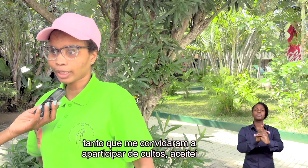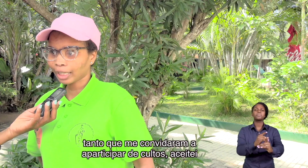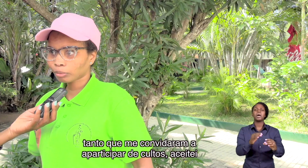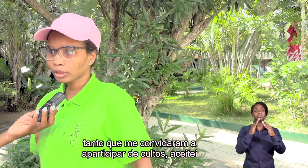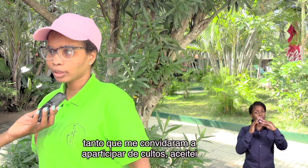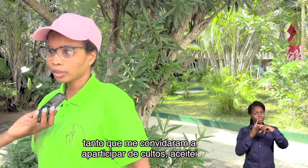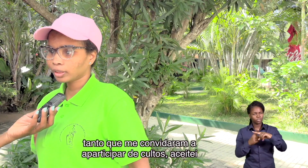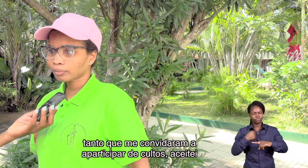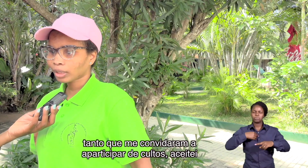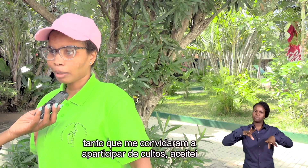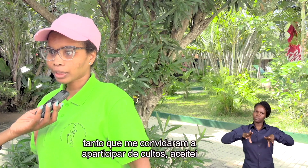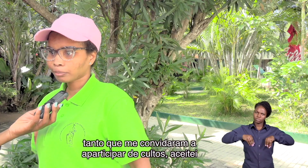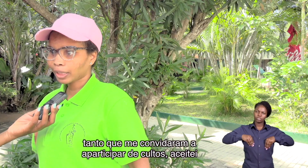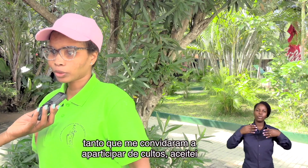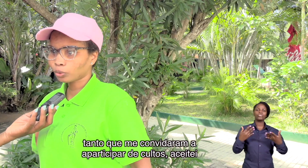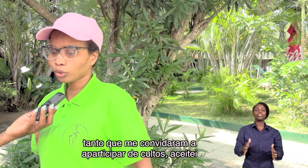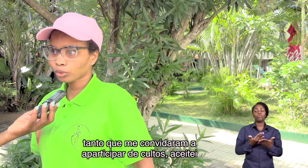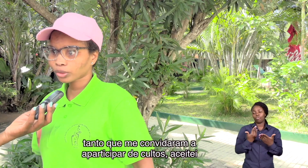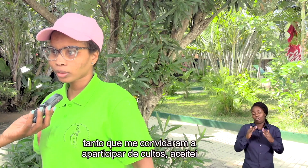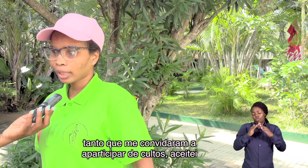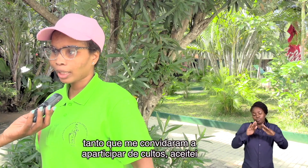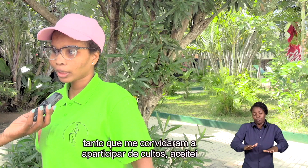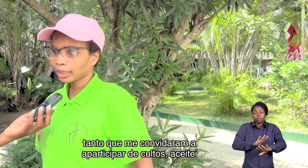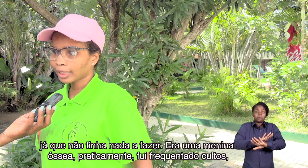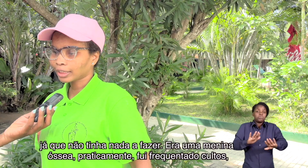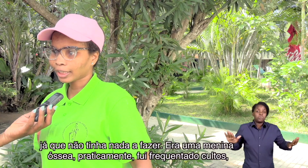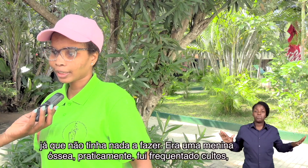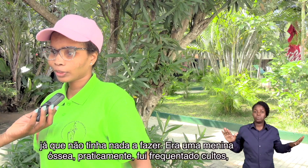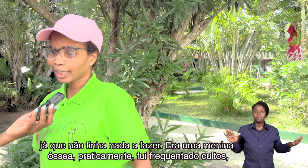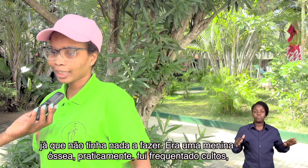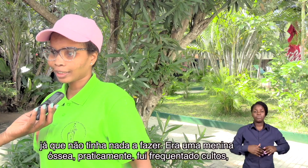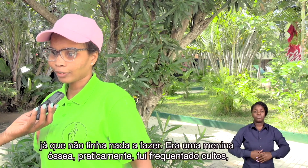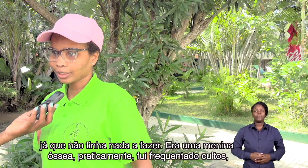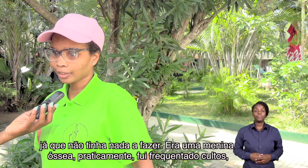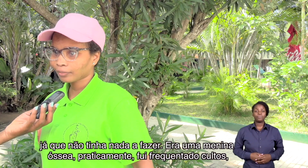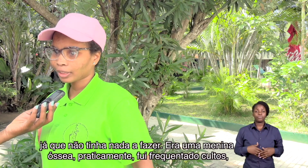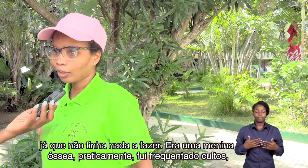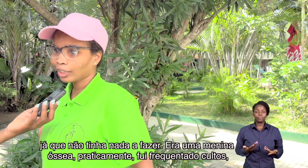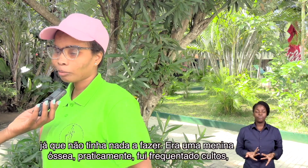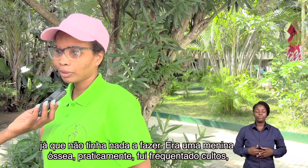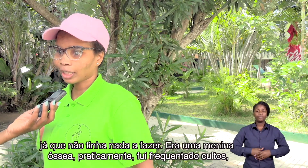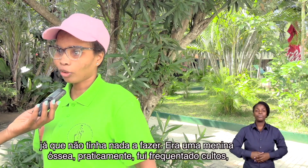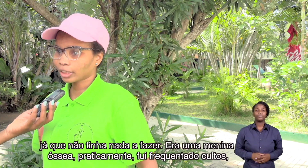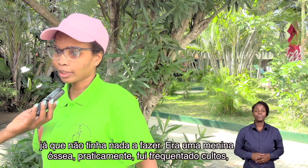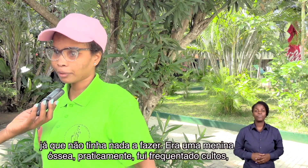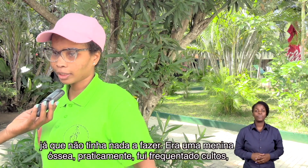convidaram-me a participar de cultos. Eu aceitei, já que não tinha nada a fazer. Eu era uma menina óssea